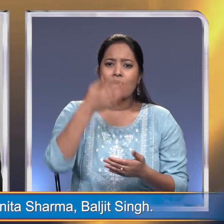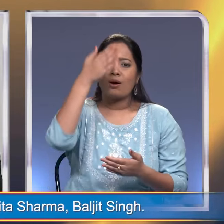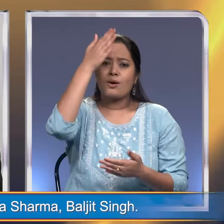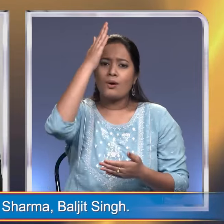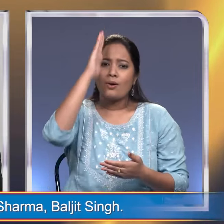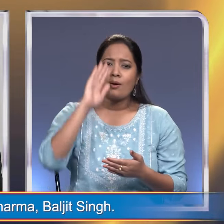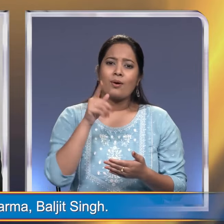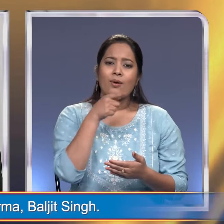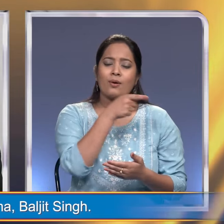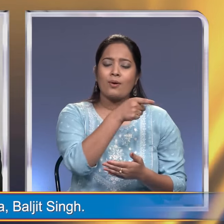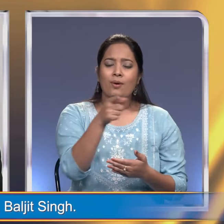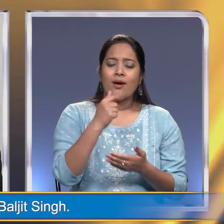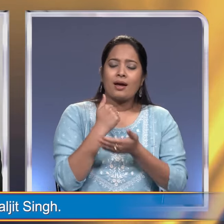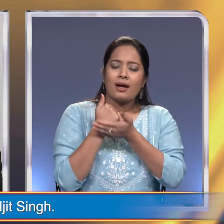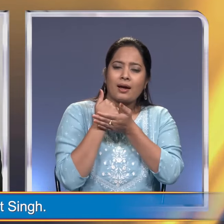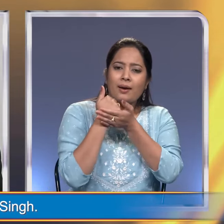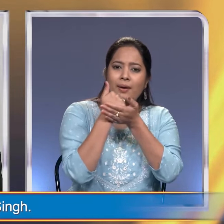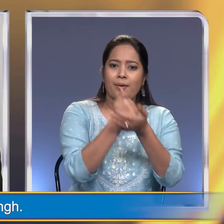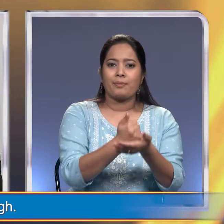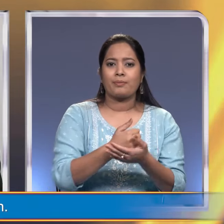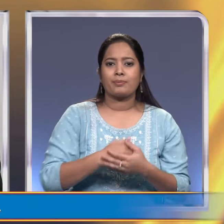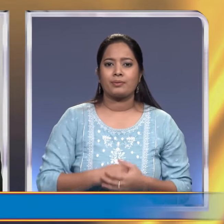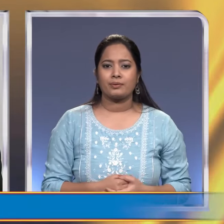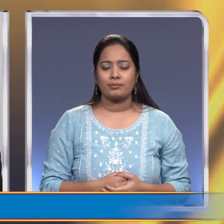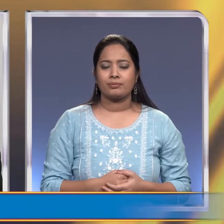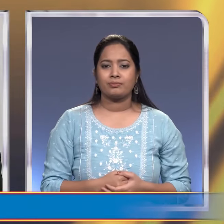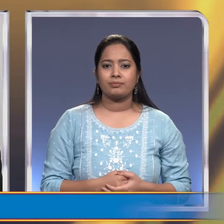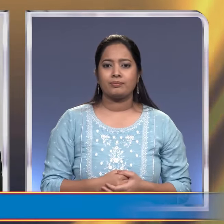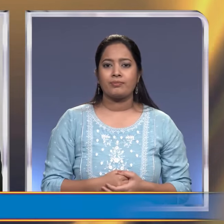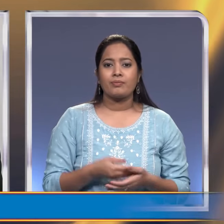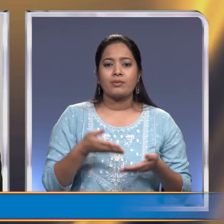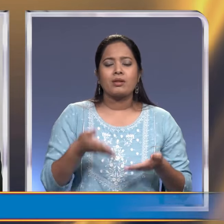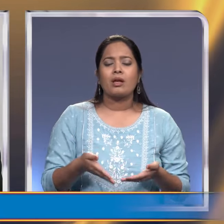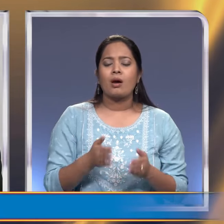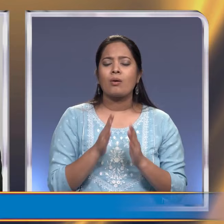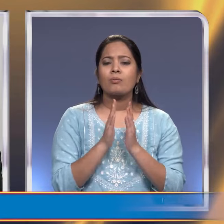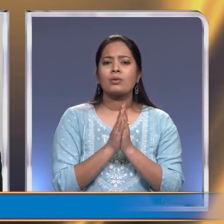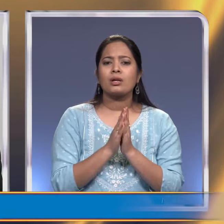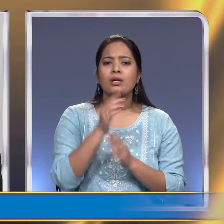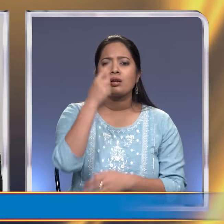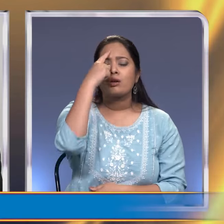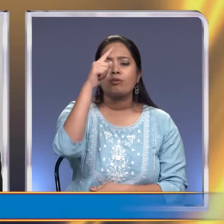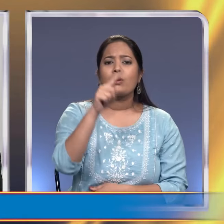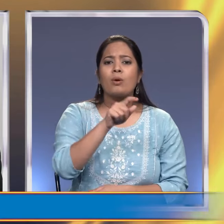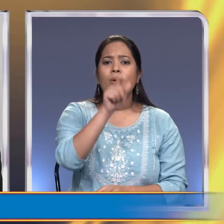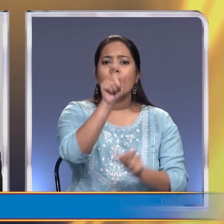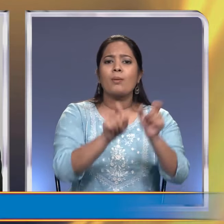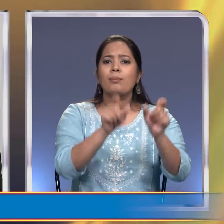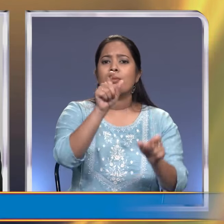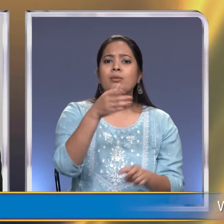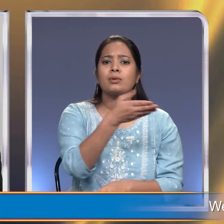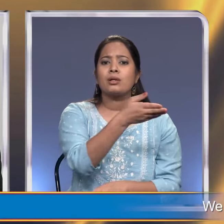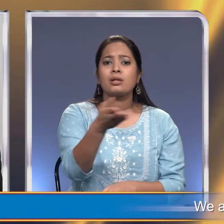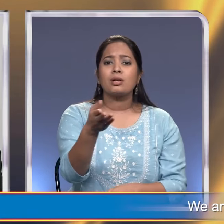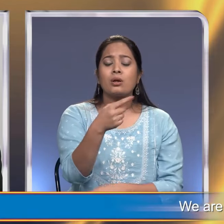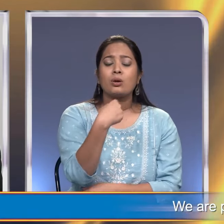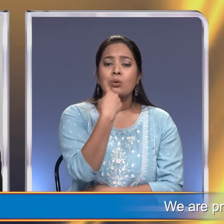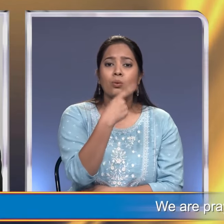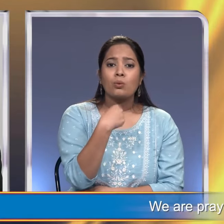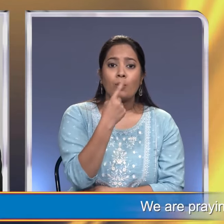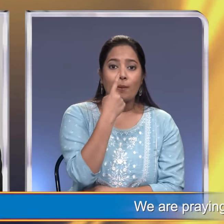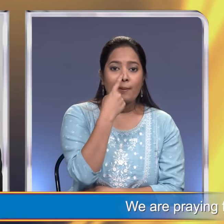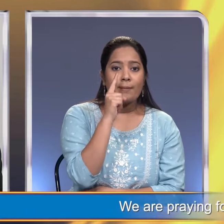को, छुटकारे को अपने जीवन में अनुभव करेंगे। प्रभु, हम खास प्रार्थना करते हैं इस सुबह हमारे उन